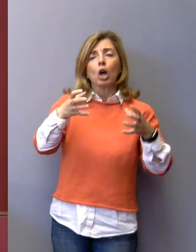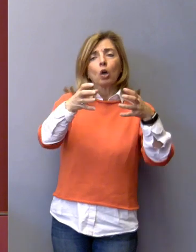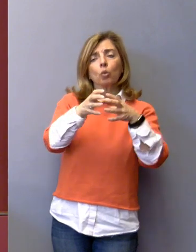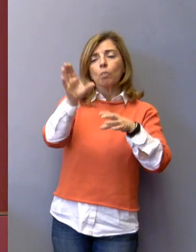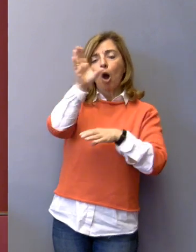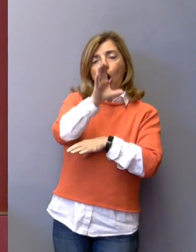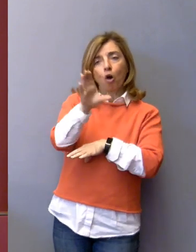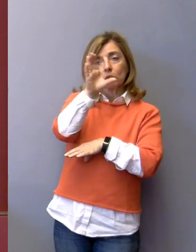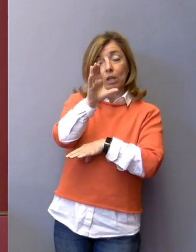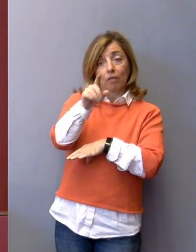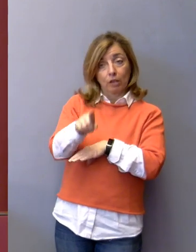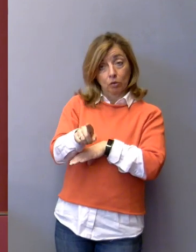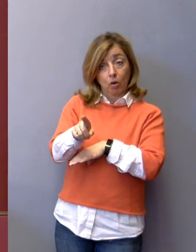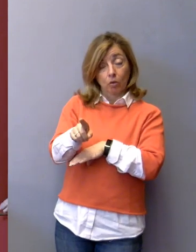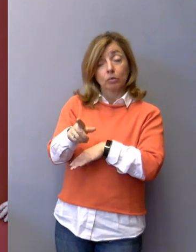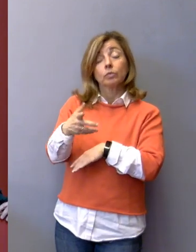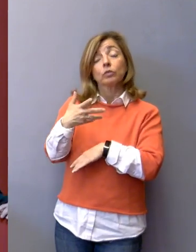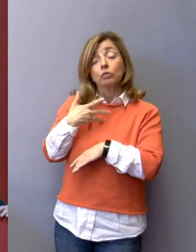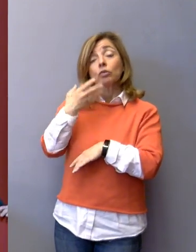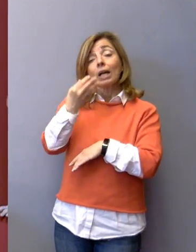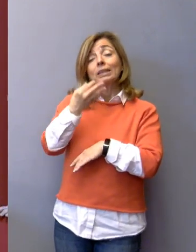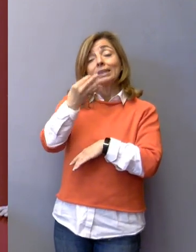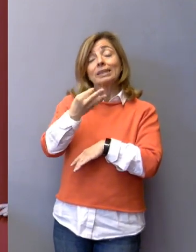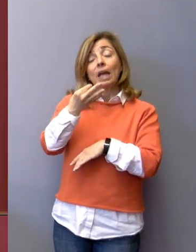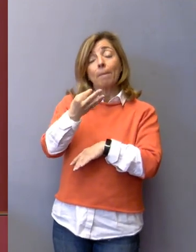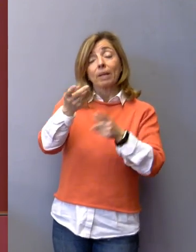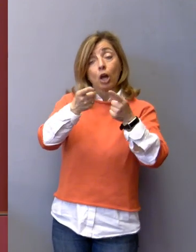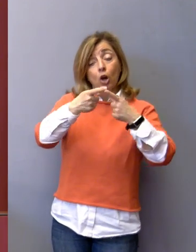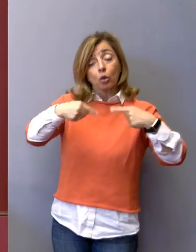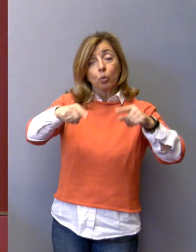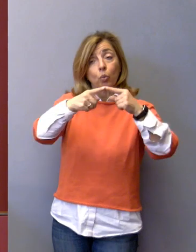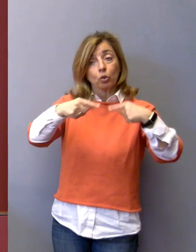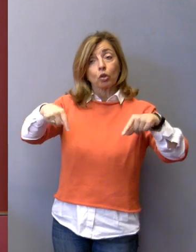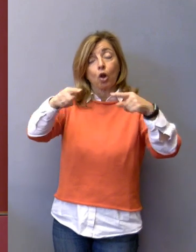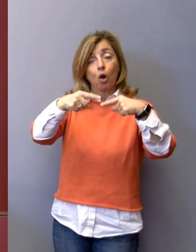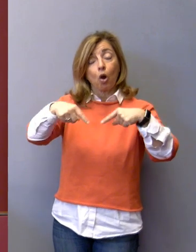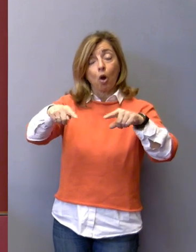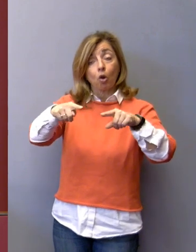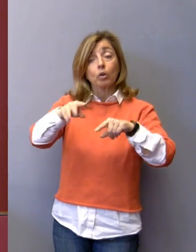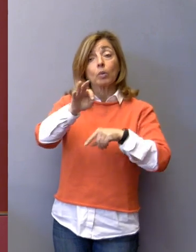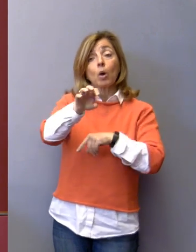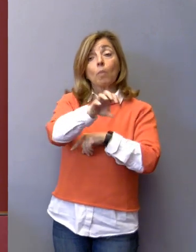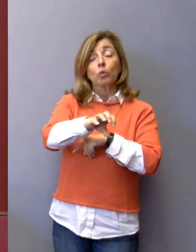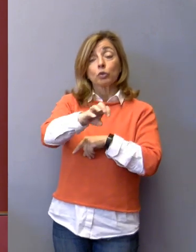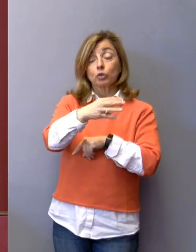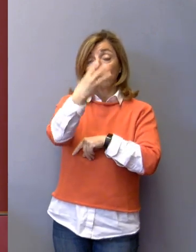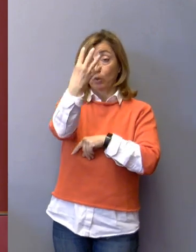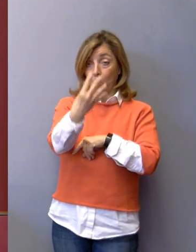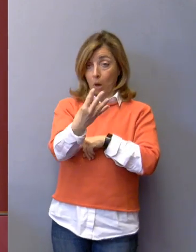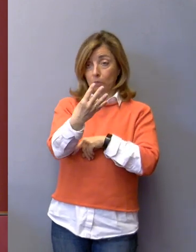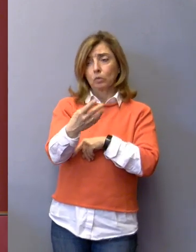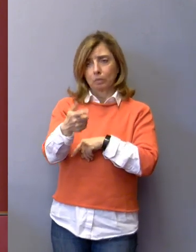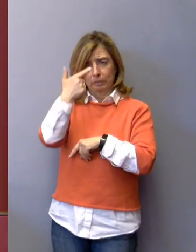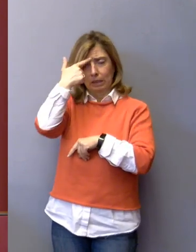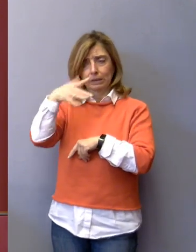riunisce regolarmente presso il municipio 4 sa anche che sovente abbiamo partecipato a questo osservatorio